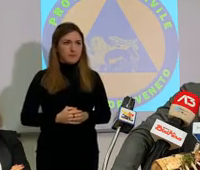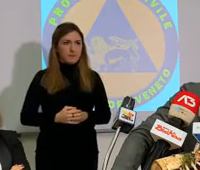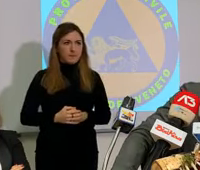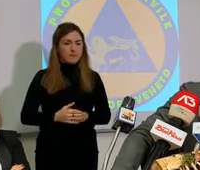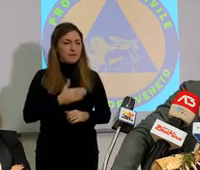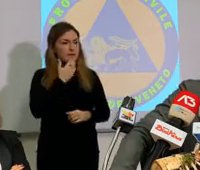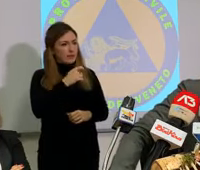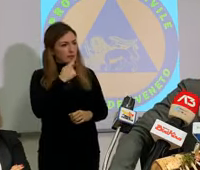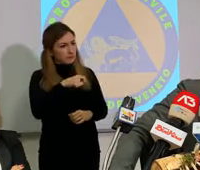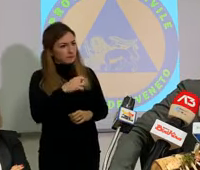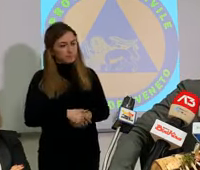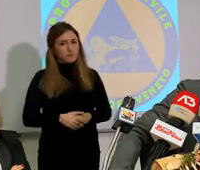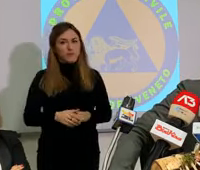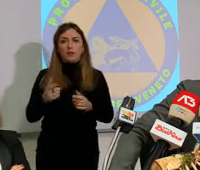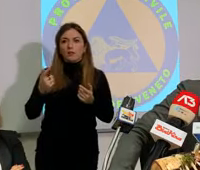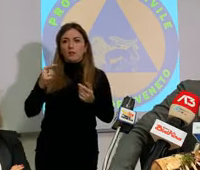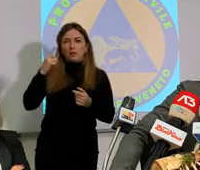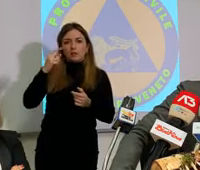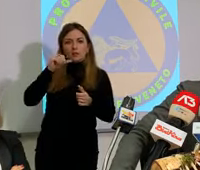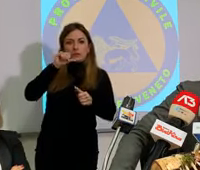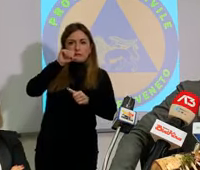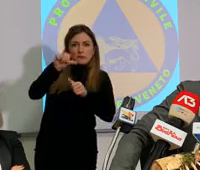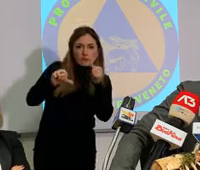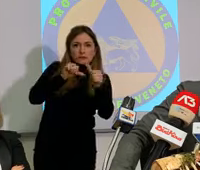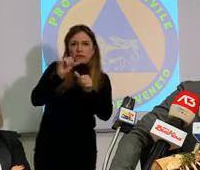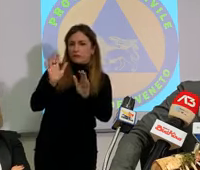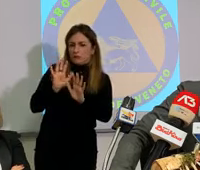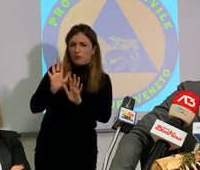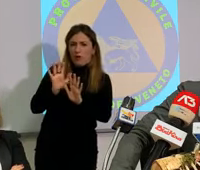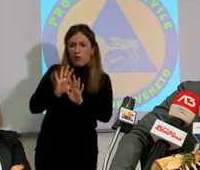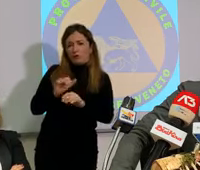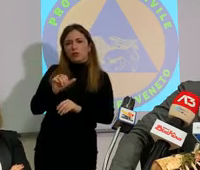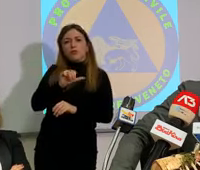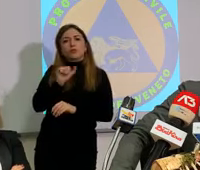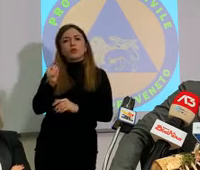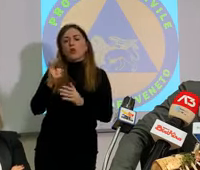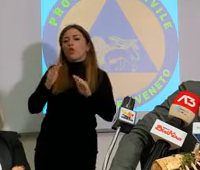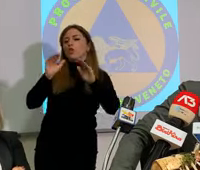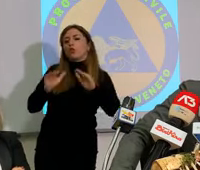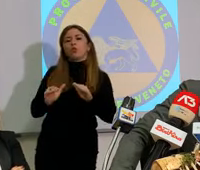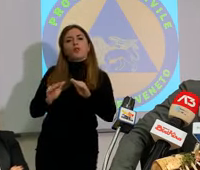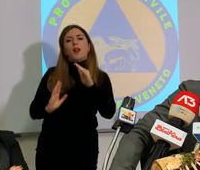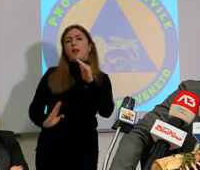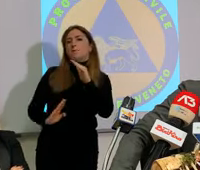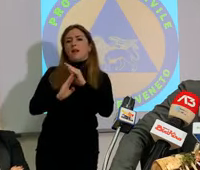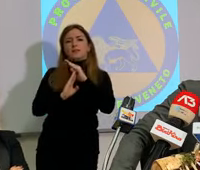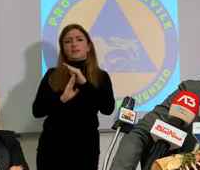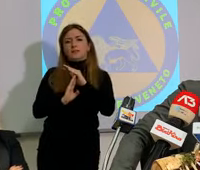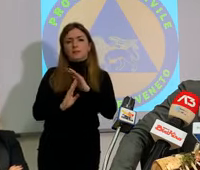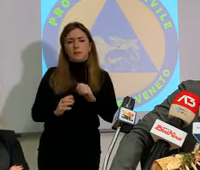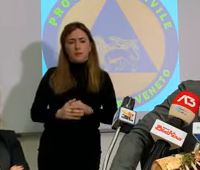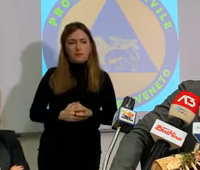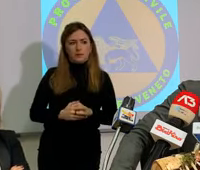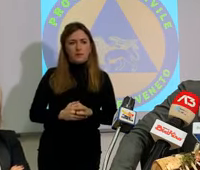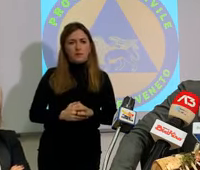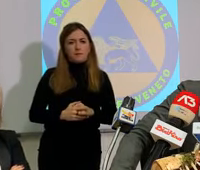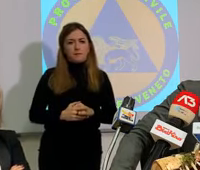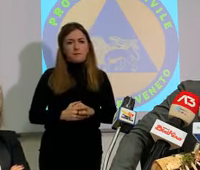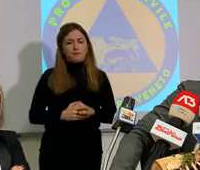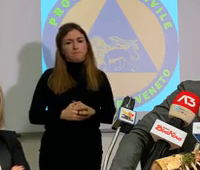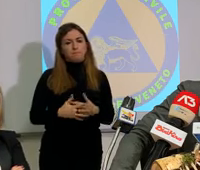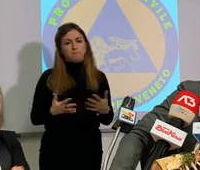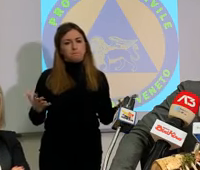cioè non è un tiramolla ti ringrazio la domanda è semplicemente un fatto di tutela estrema ma che che poi qualcuno dica che